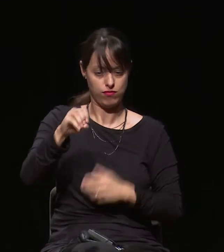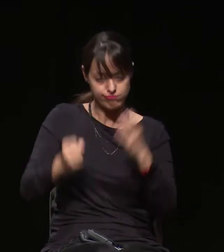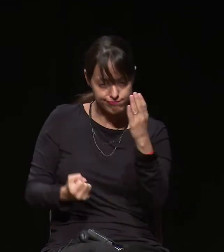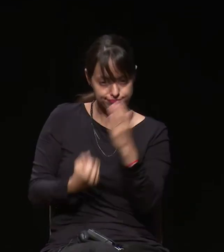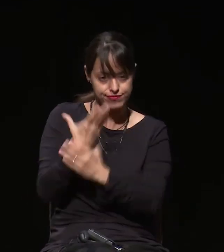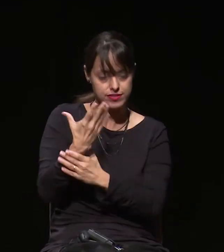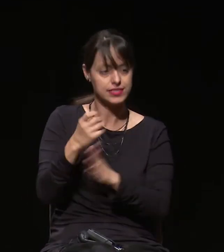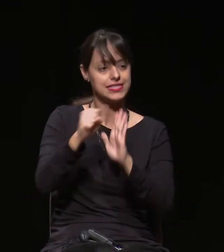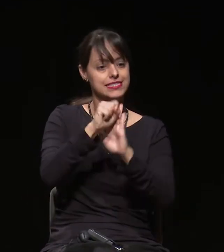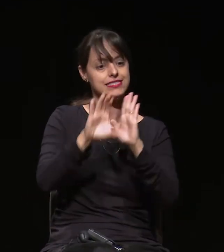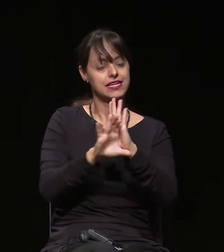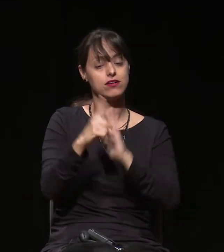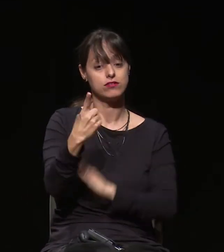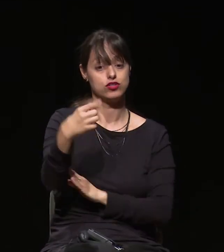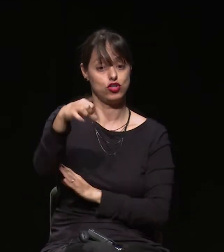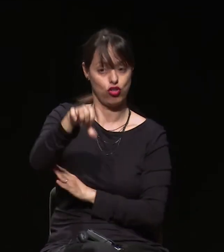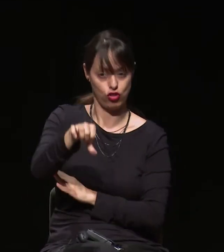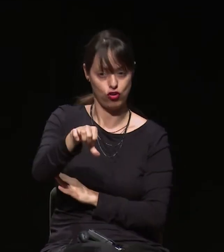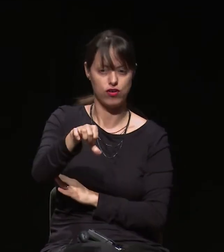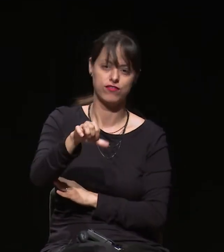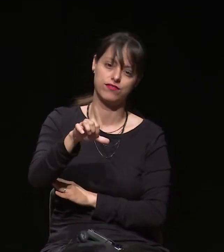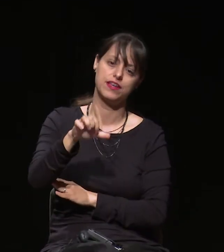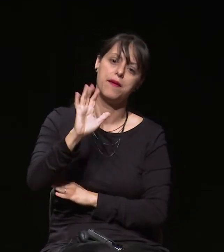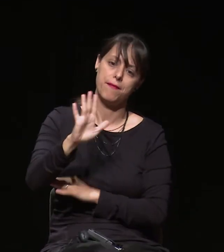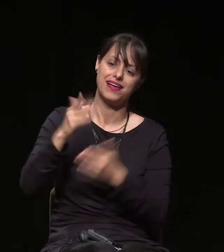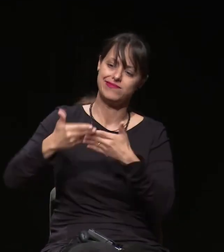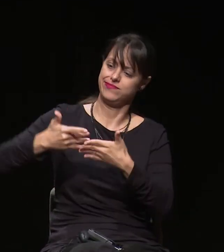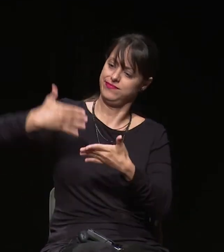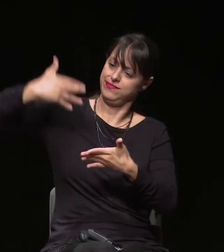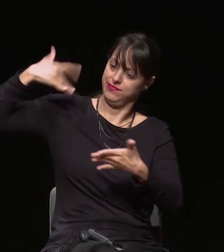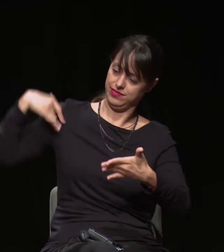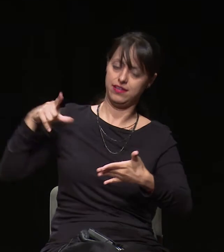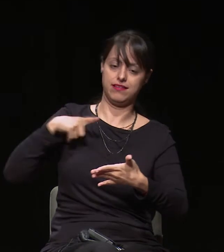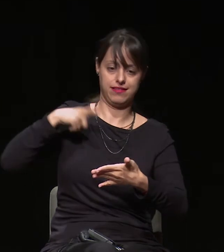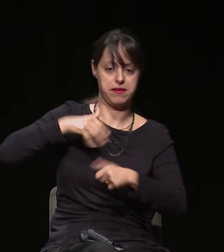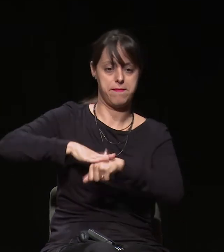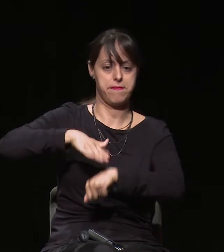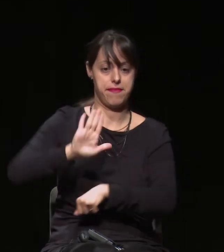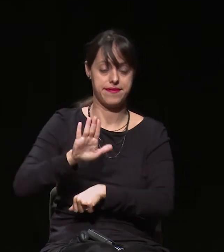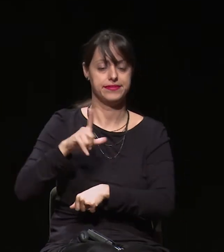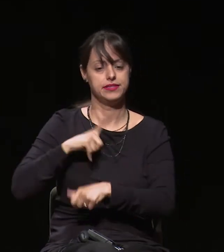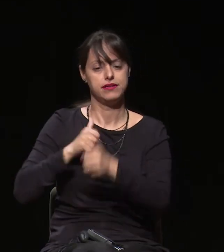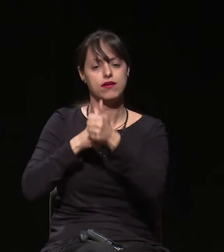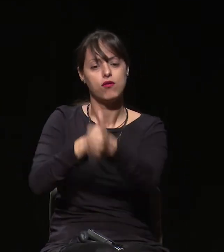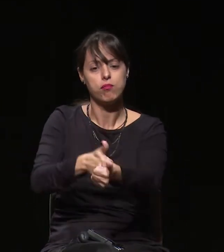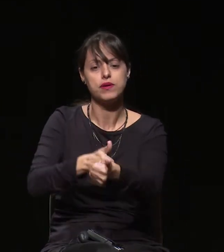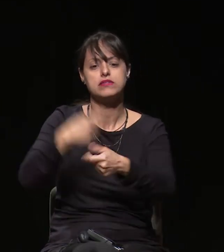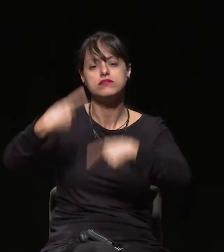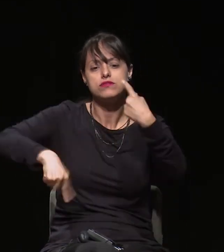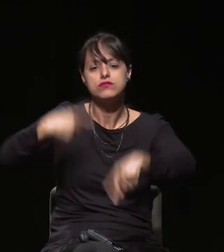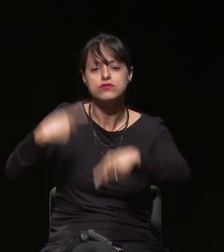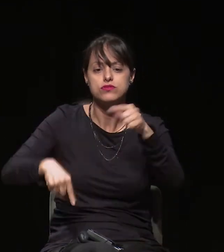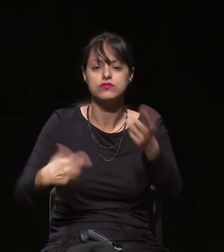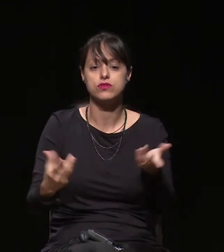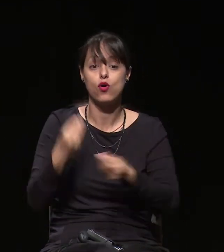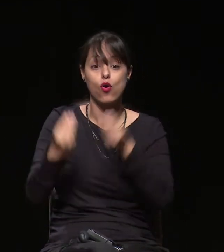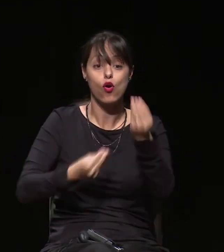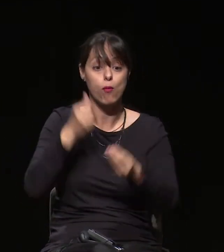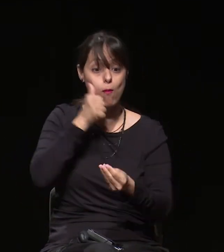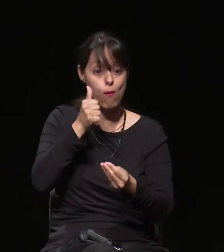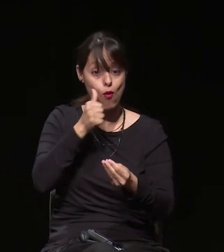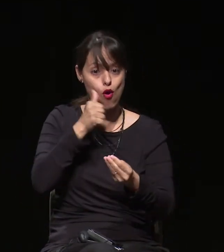do feminismo, já sua história é muito mais longa. Ela acompanha as discussões travadas em torno do lugar da mulher